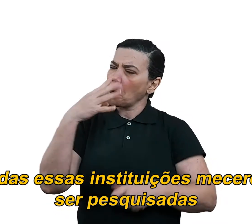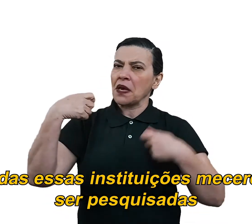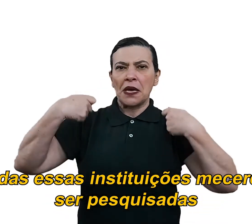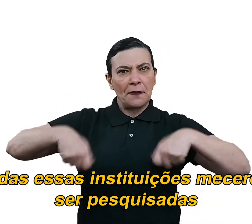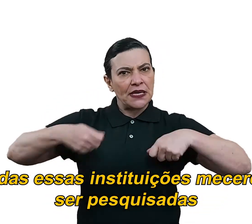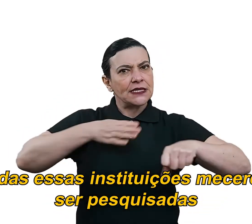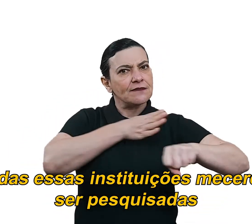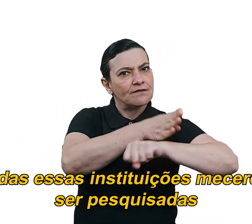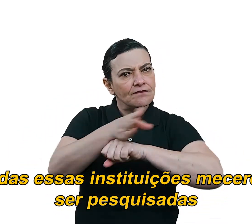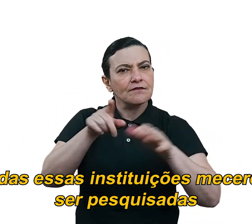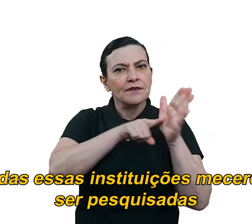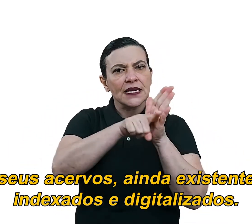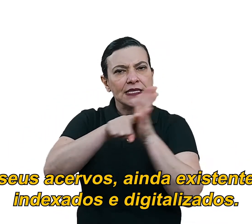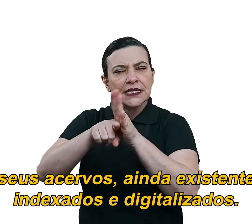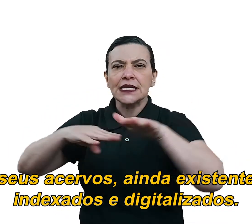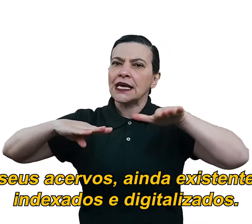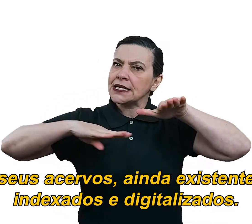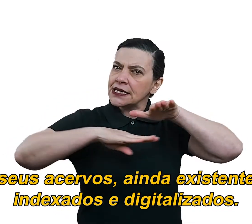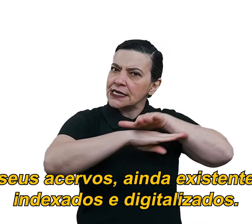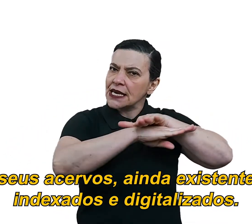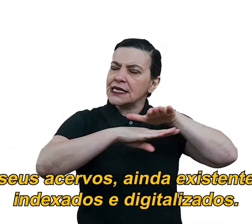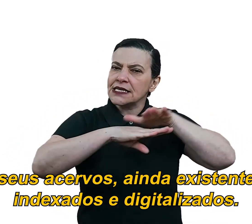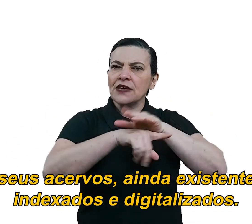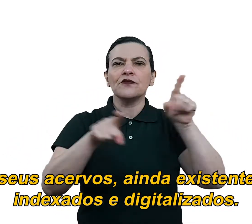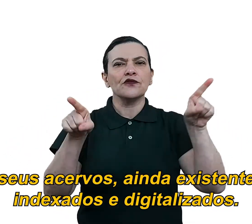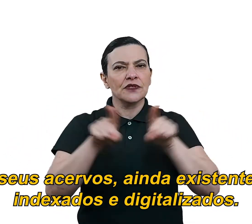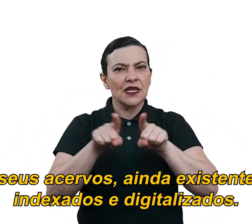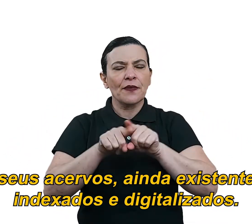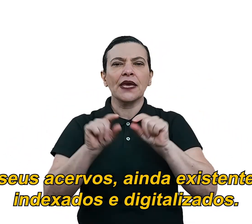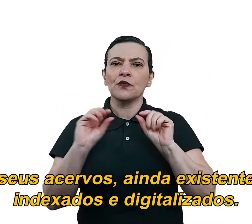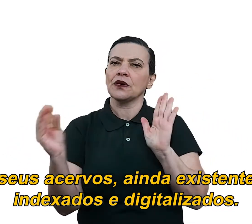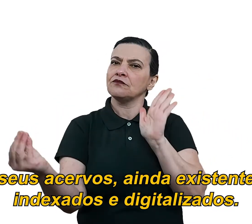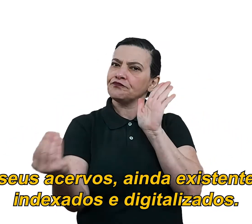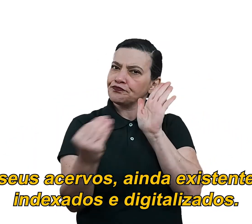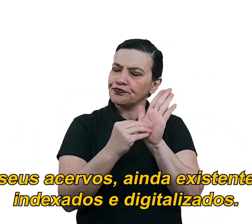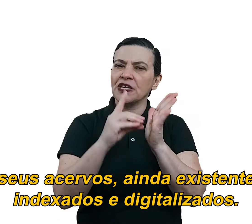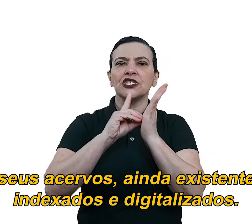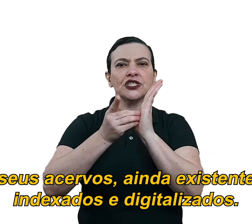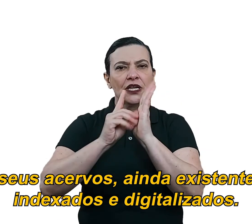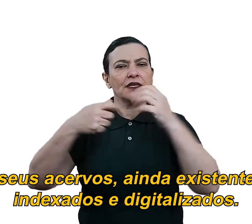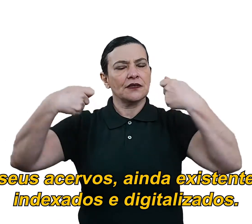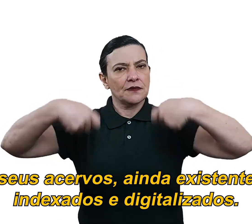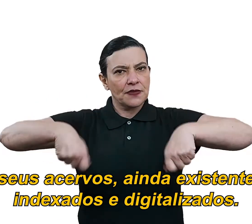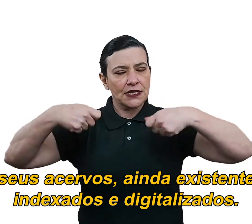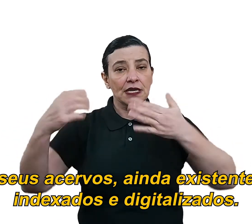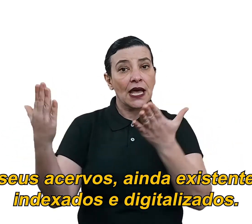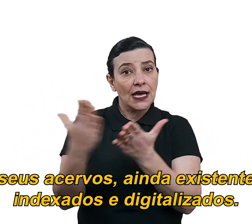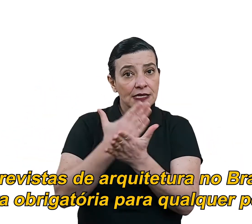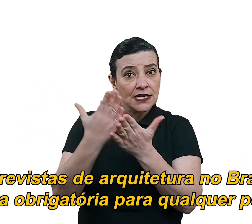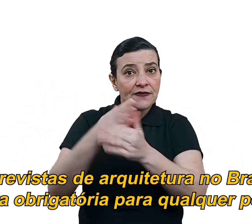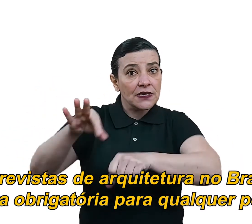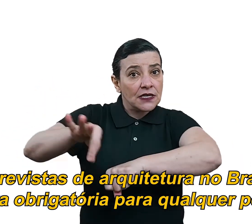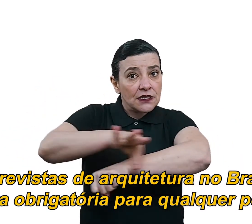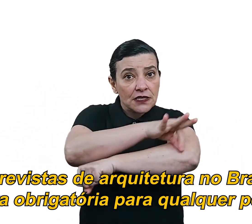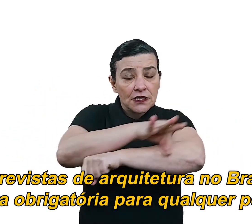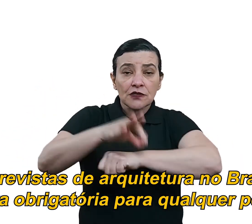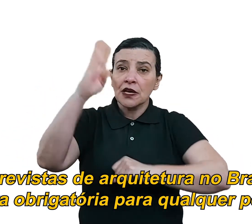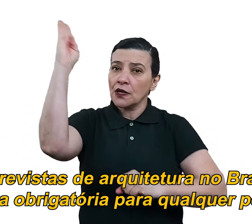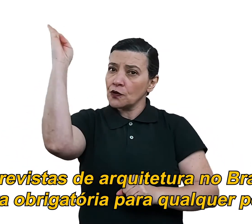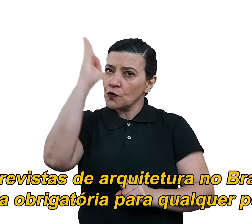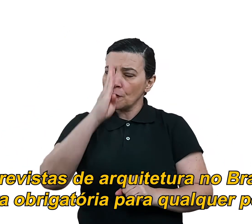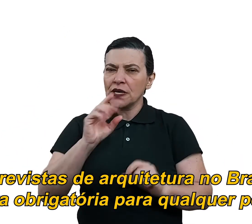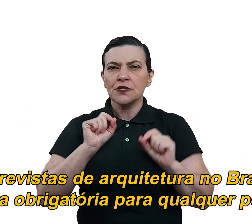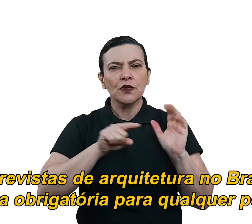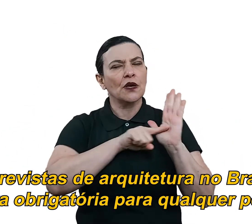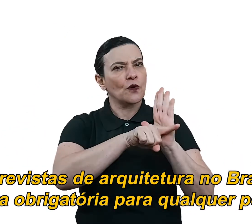instituições merecem ser pesquisadas e seus acervos ainda existentes, indexados e digitalizados. As revistas de